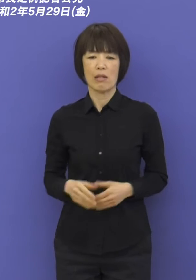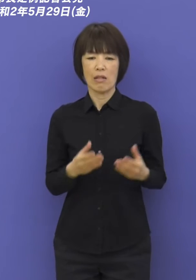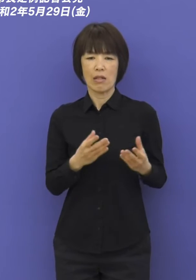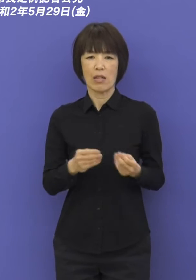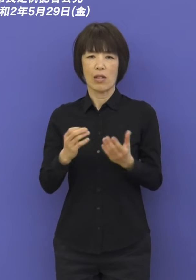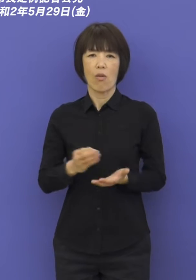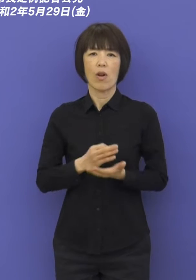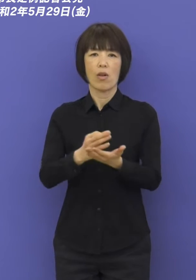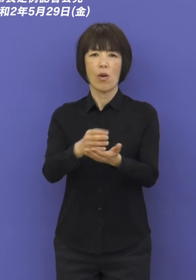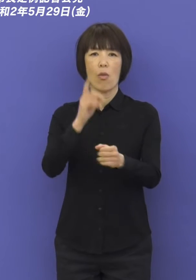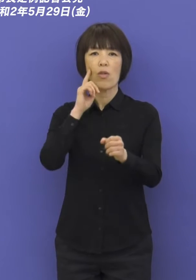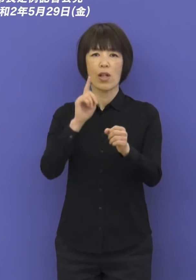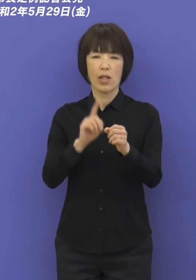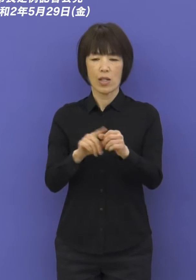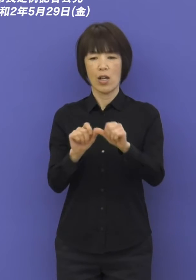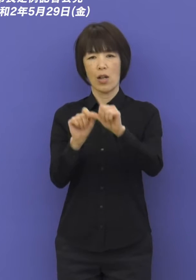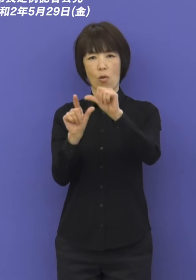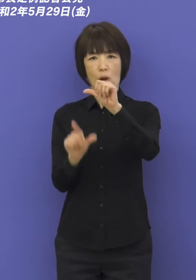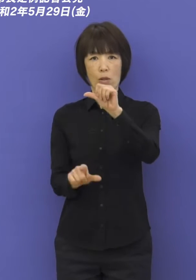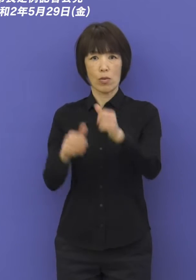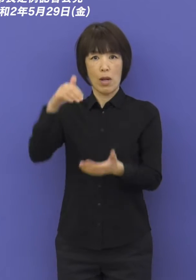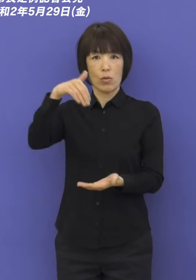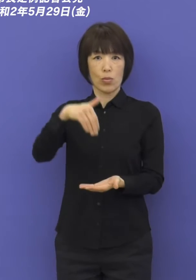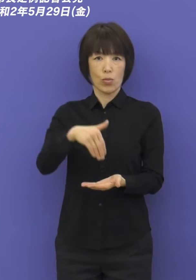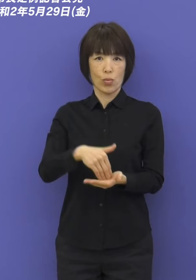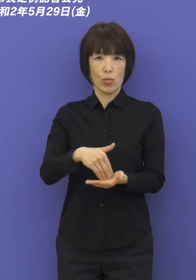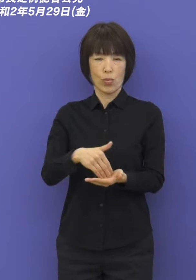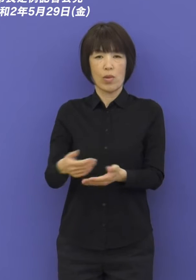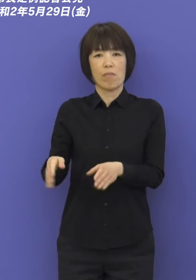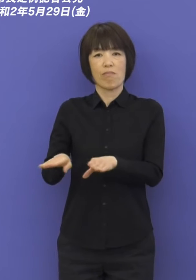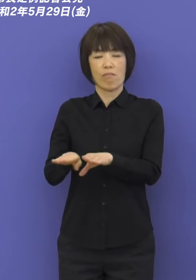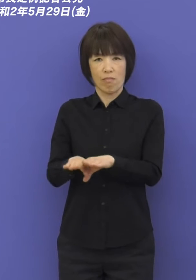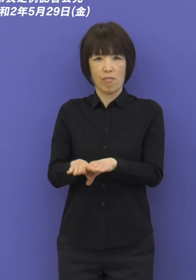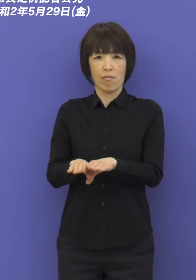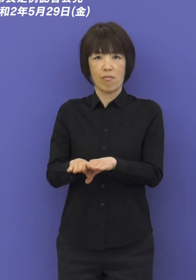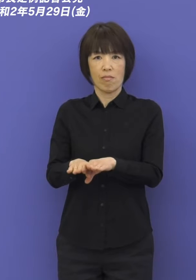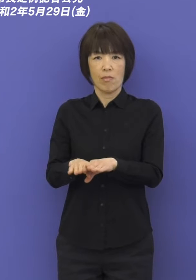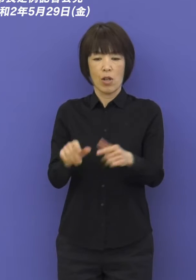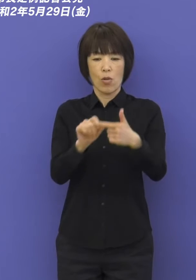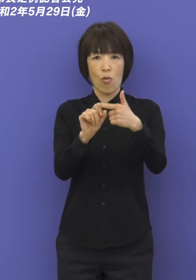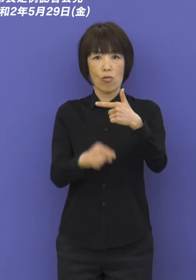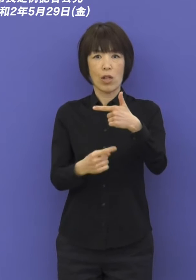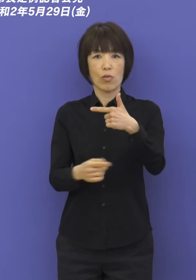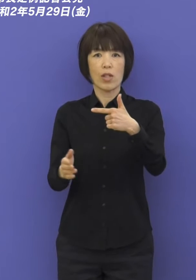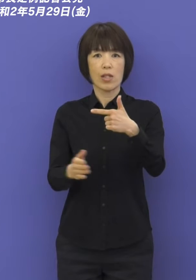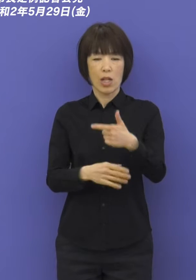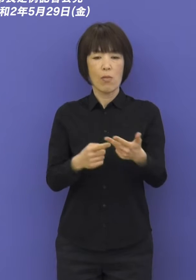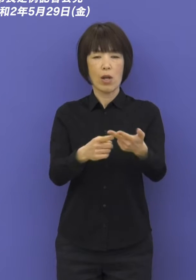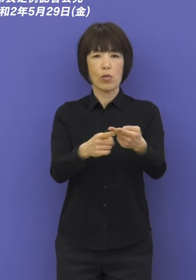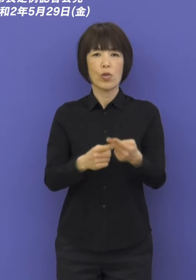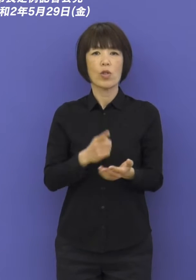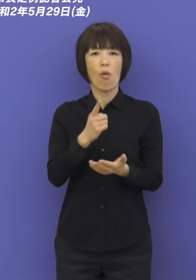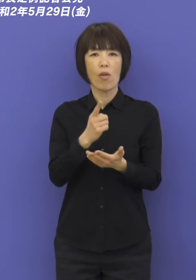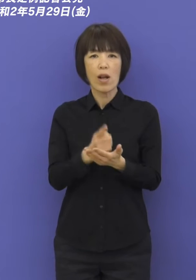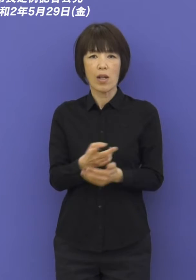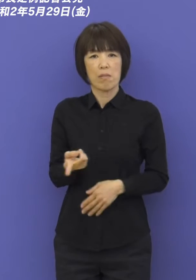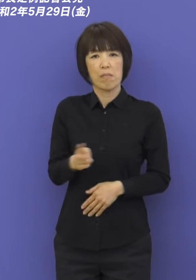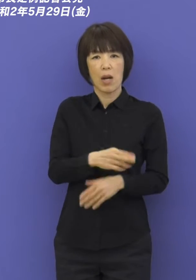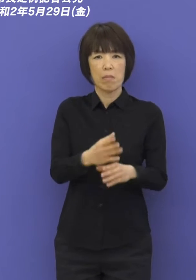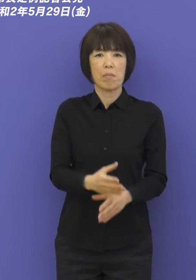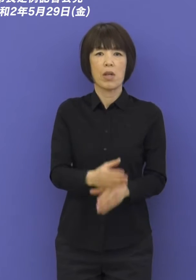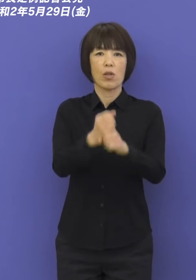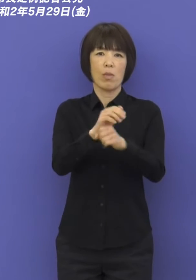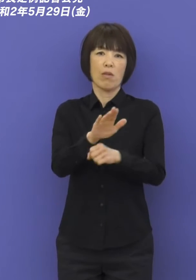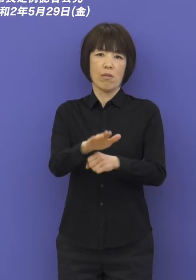が行えるよう、5月末をもって一時休止し、6月から郵送申請に一本化